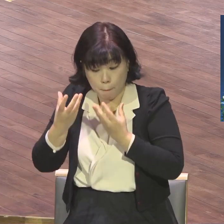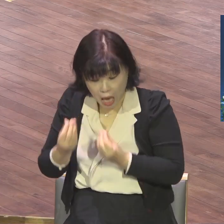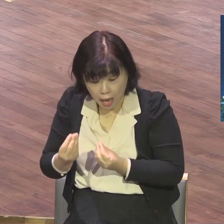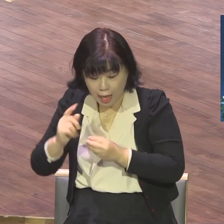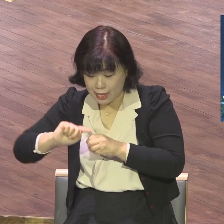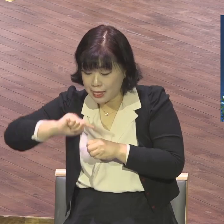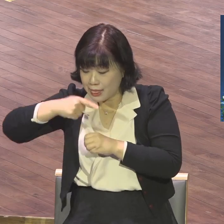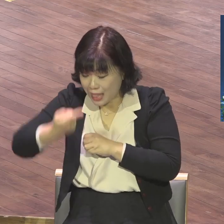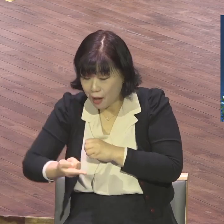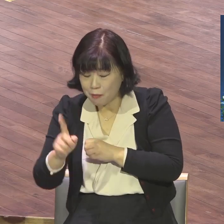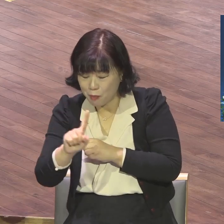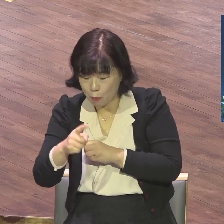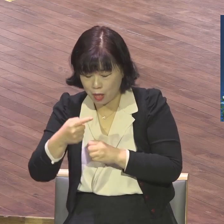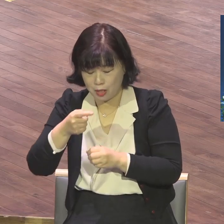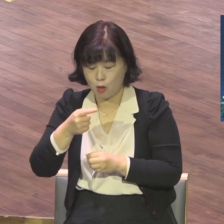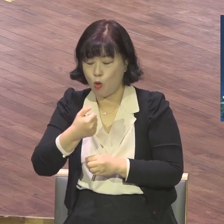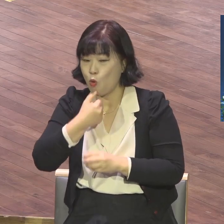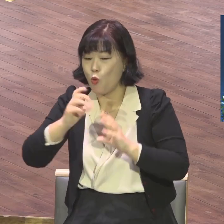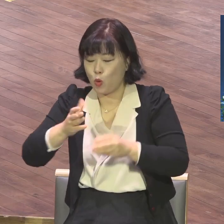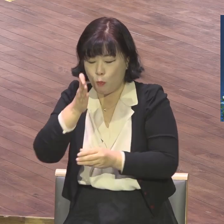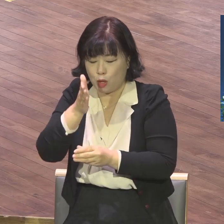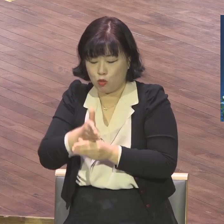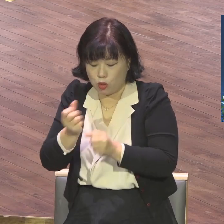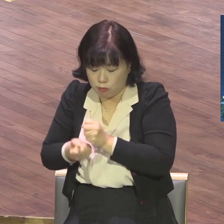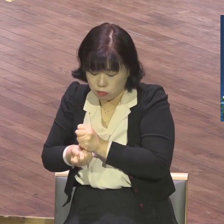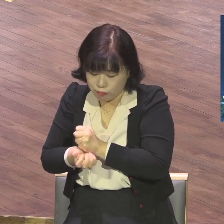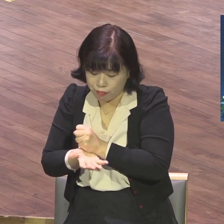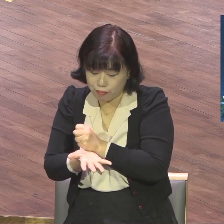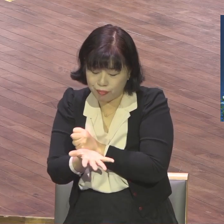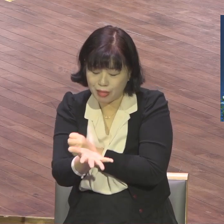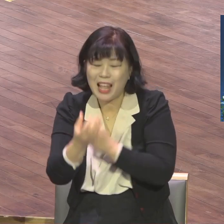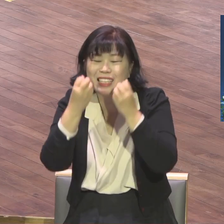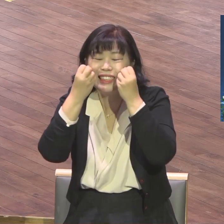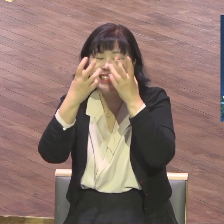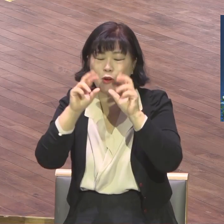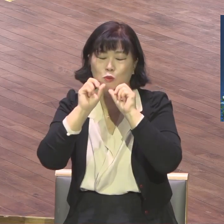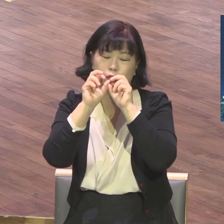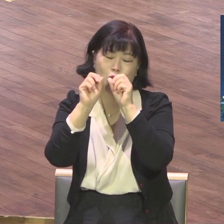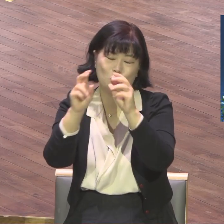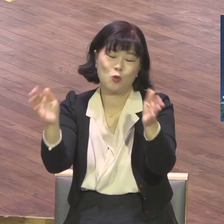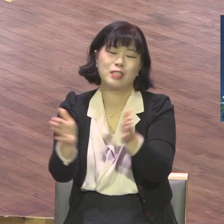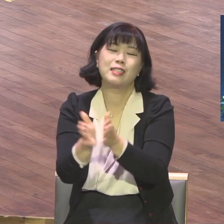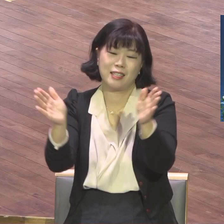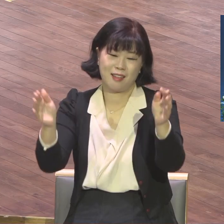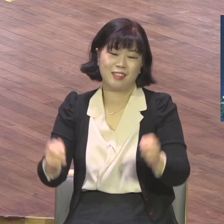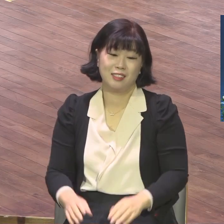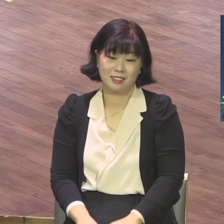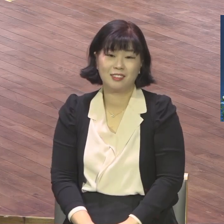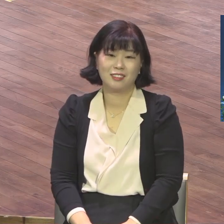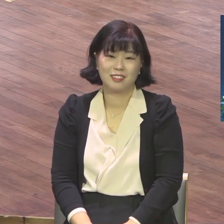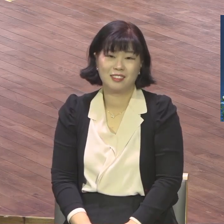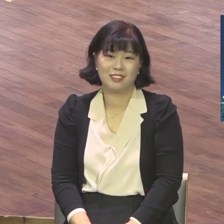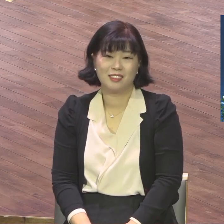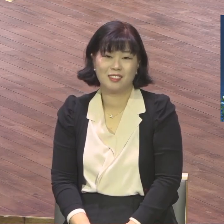선교의 서막이 그렇게 올랐음을 강하게 표현을 그렇게 하고